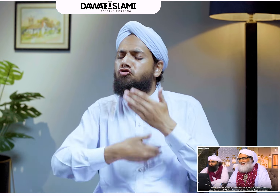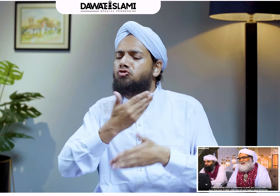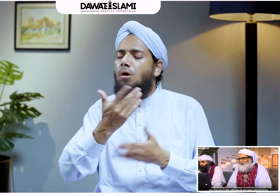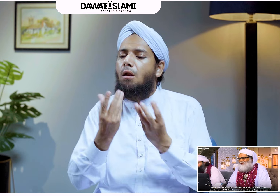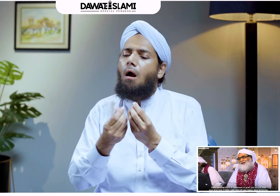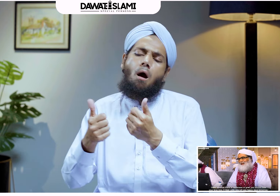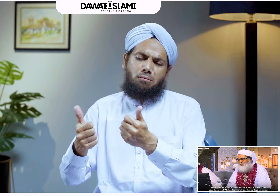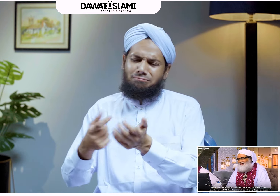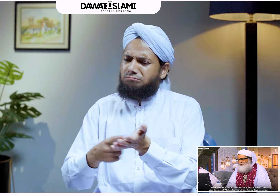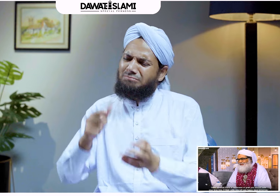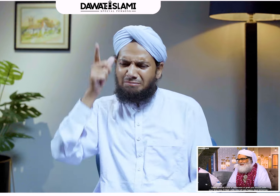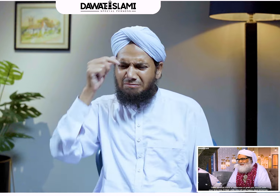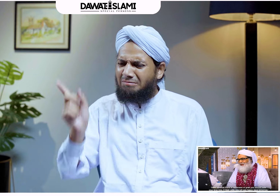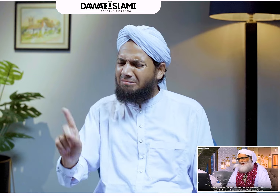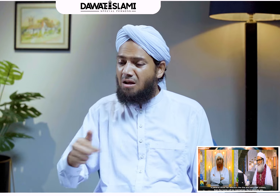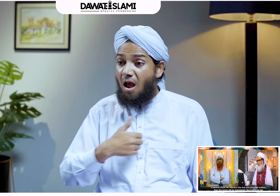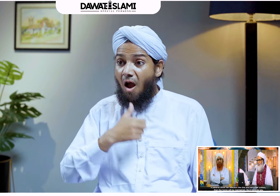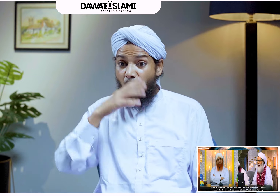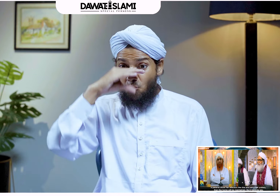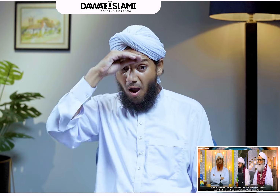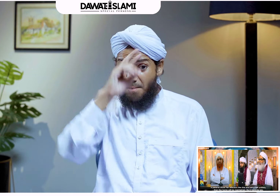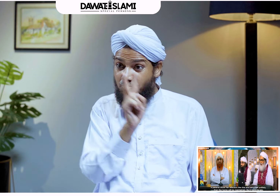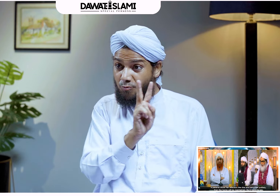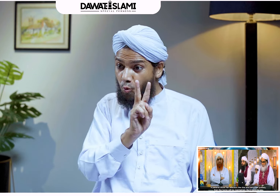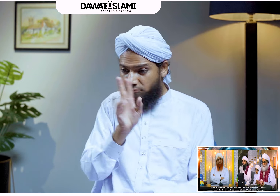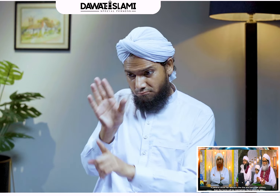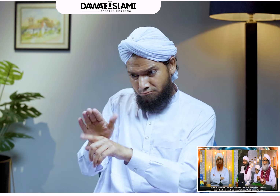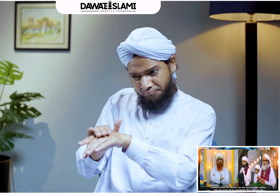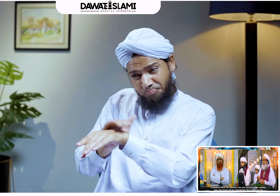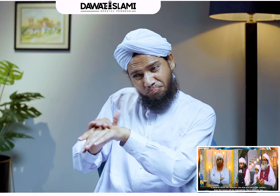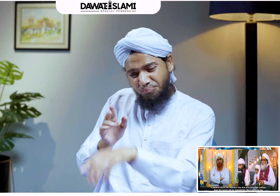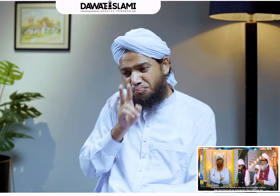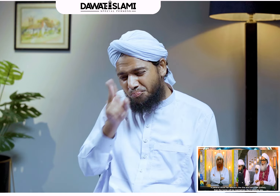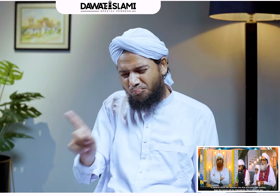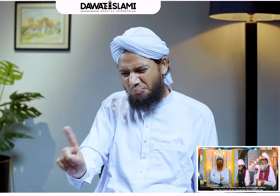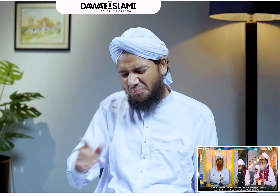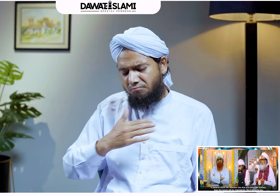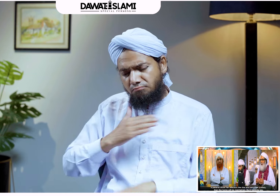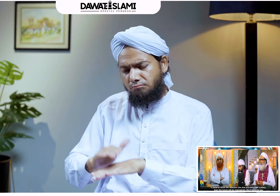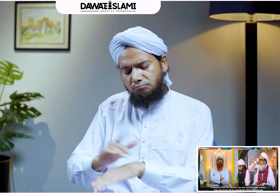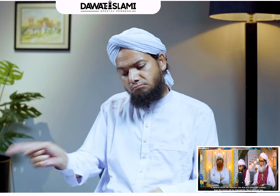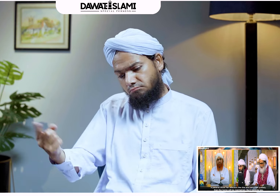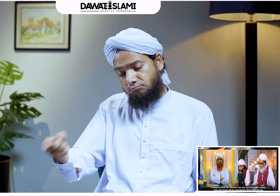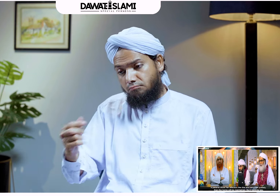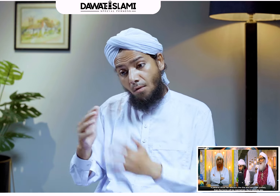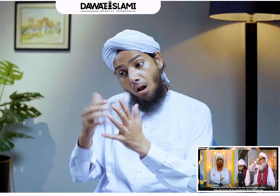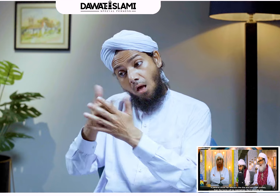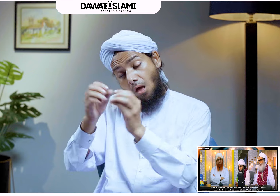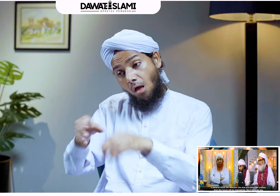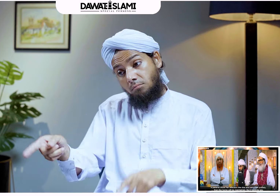اچھے دن دیکھ لے گی. اگر ماں باپ شفقت دیں گے نا اس کو, اس طرح پیار سے بھیجیں گے تو بھی گھر چلے گا.